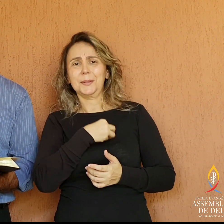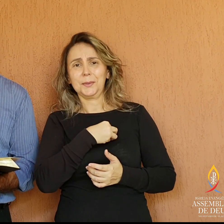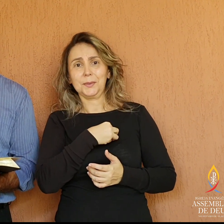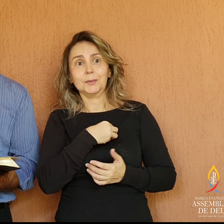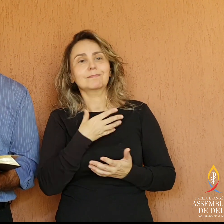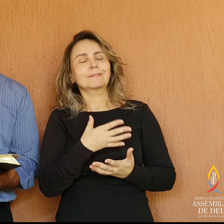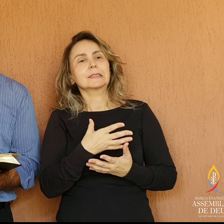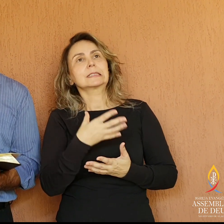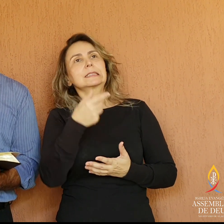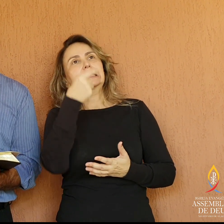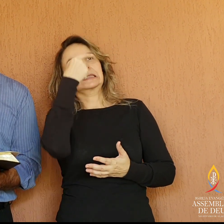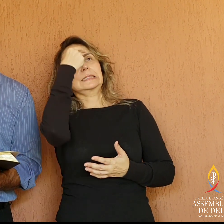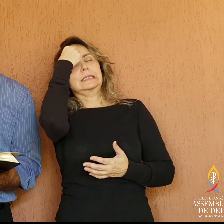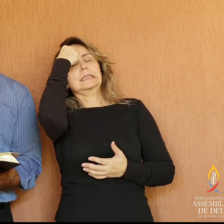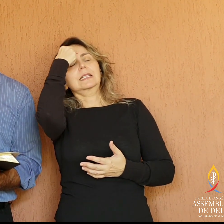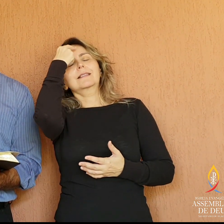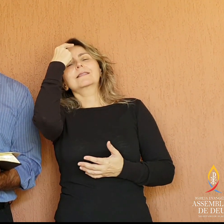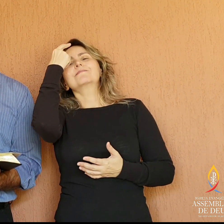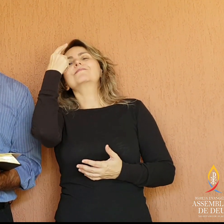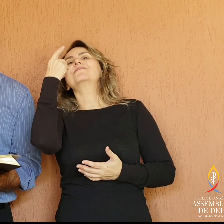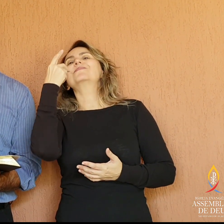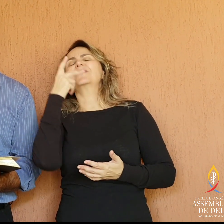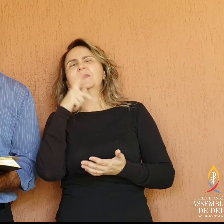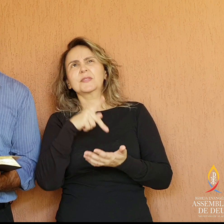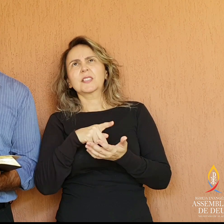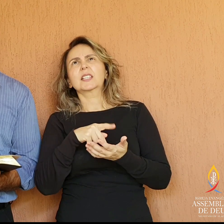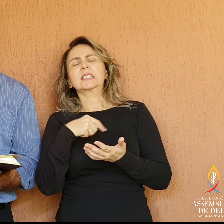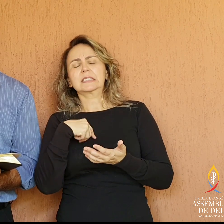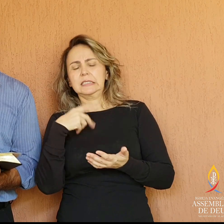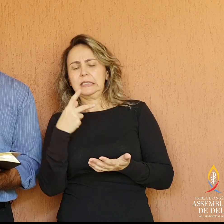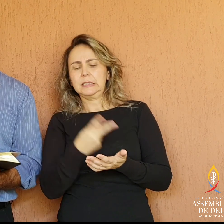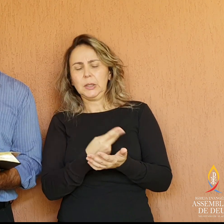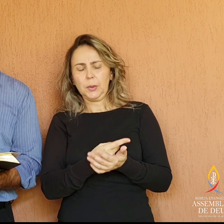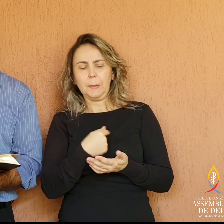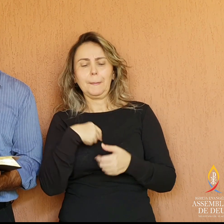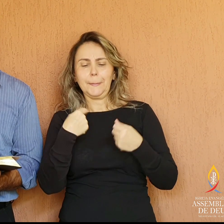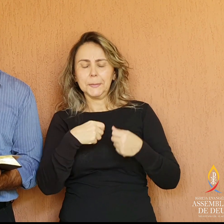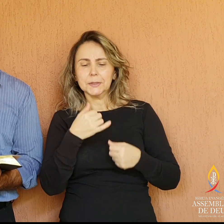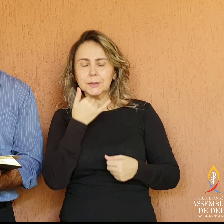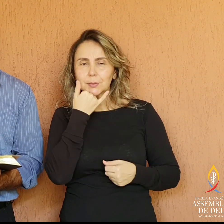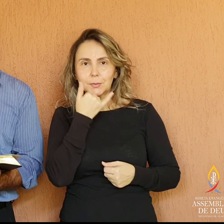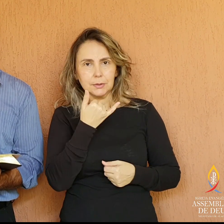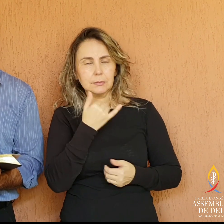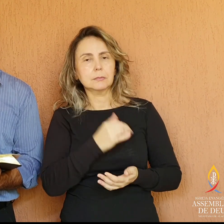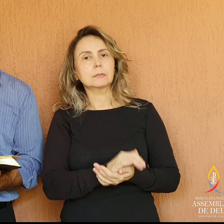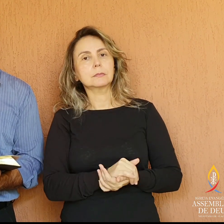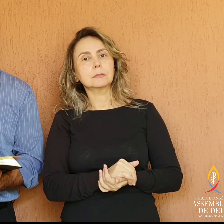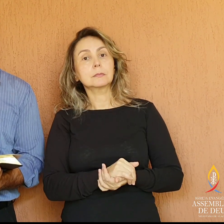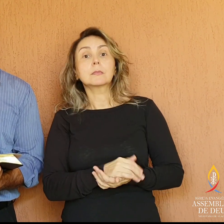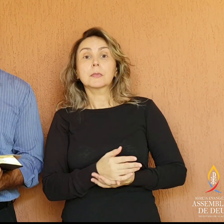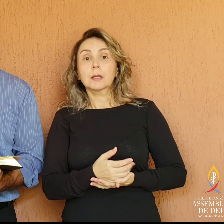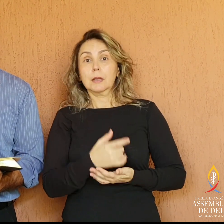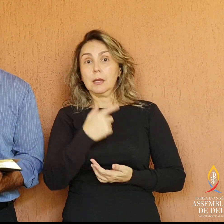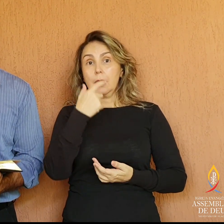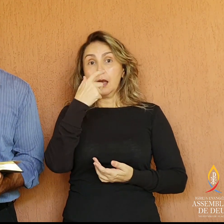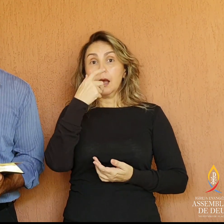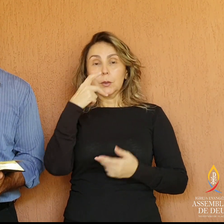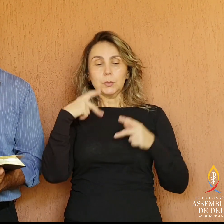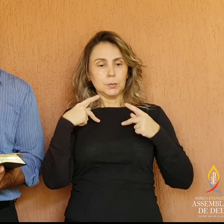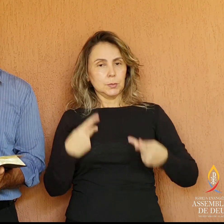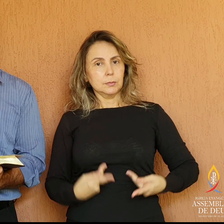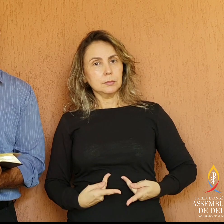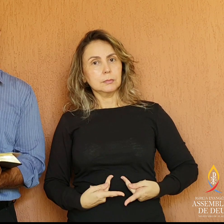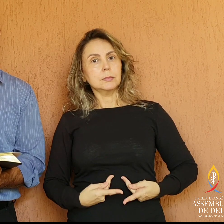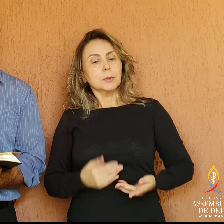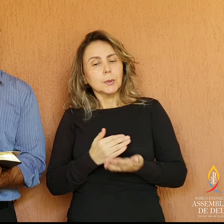que errou e precisa de perdão. Nesse ponto aí, o homem começa a